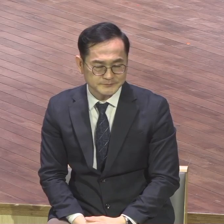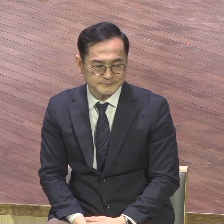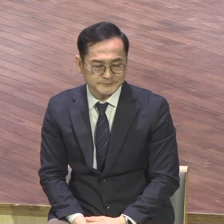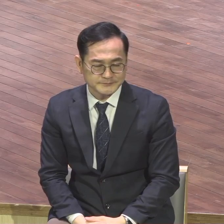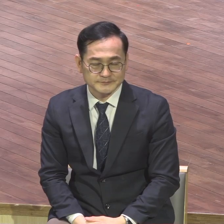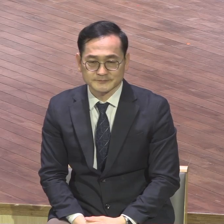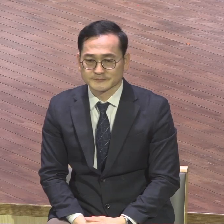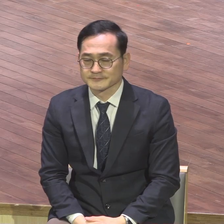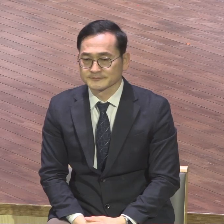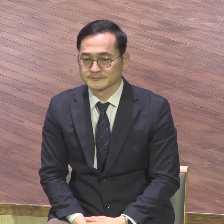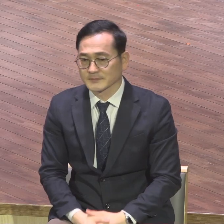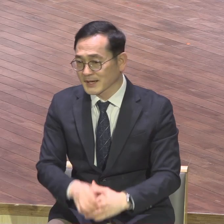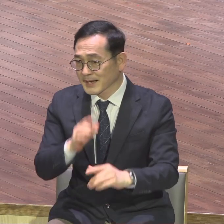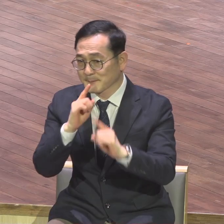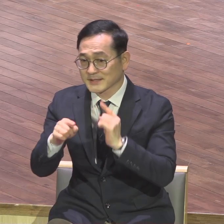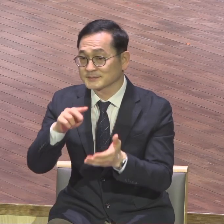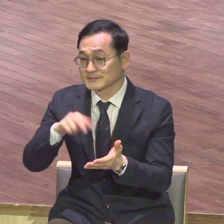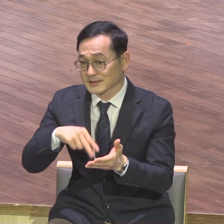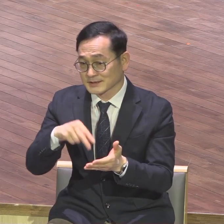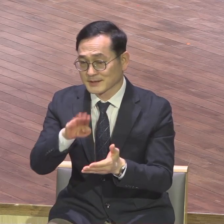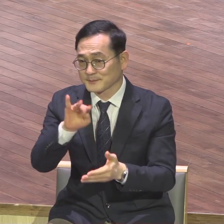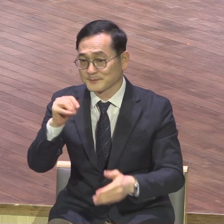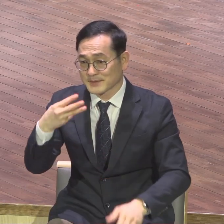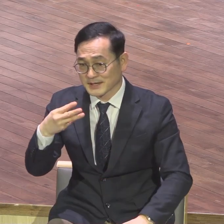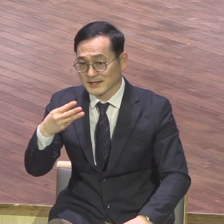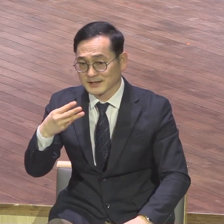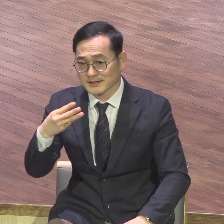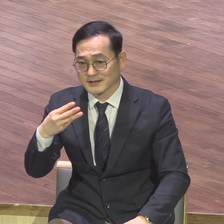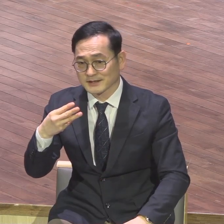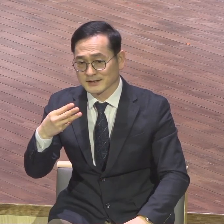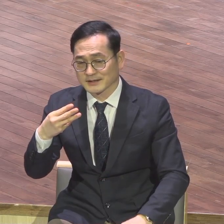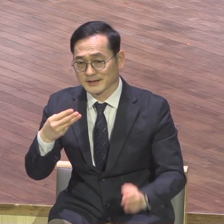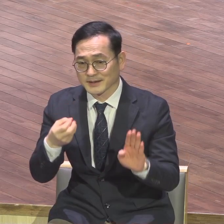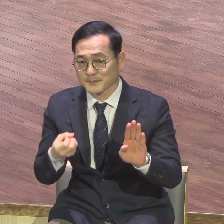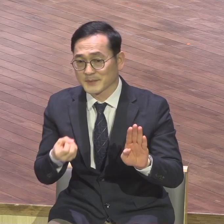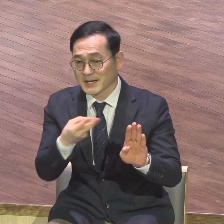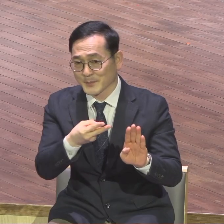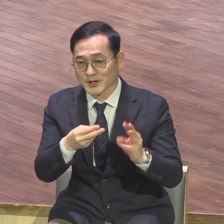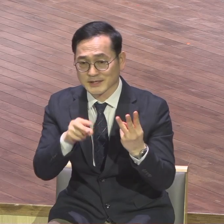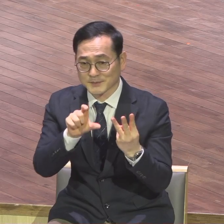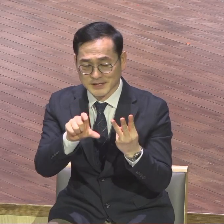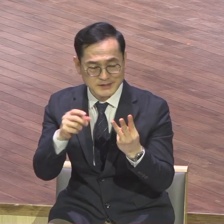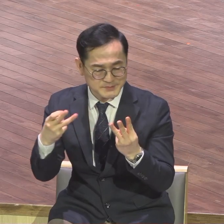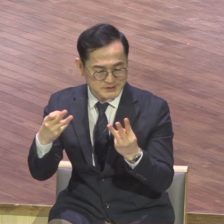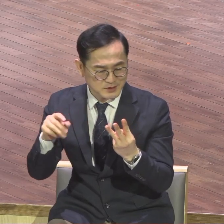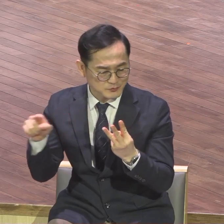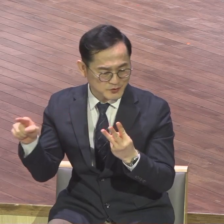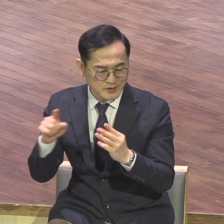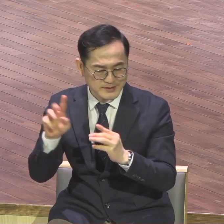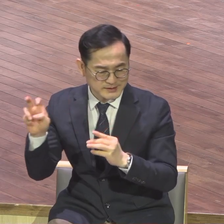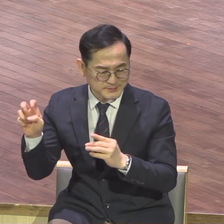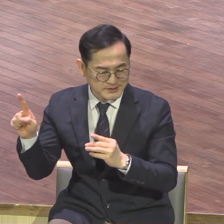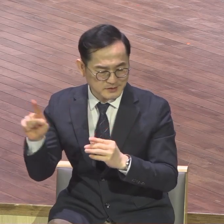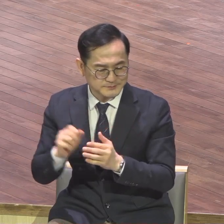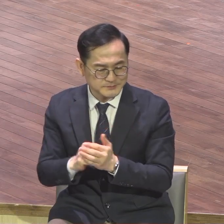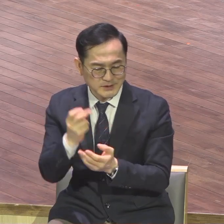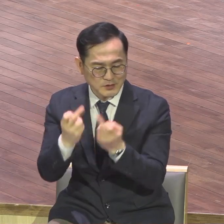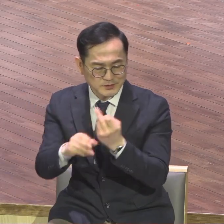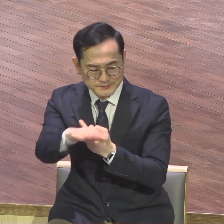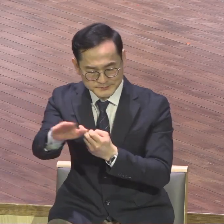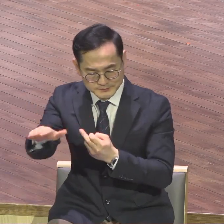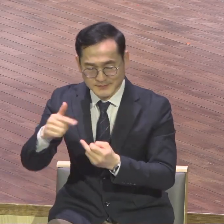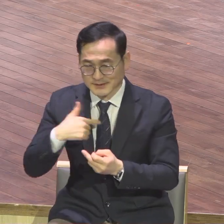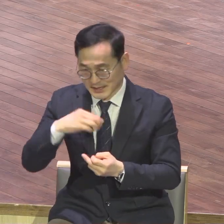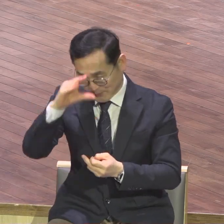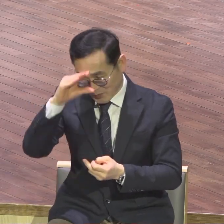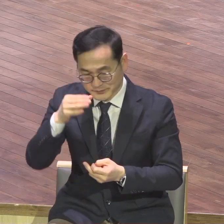눈에 받고 승리할 하나님의 말씀은 빌립보서 3장 17절에서 21절 말씀입니다. 형제들아 너희는 함께 나를